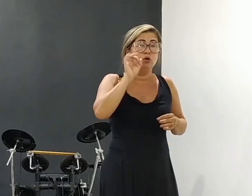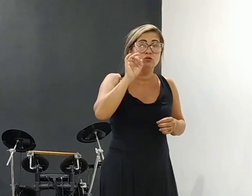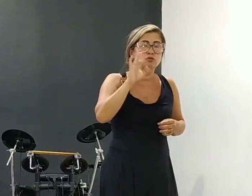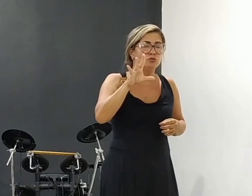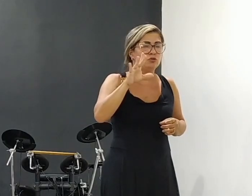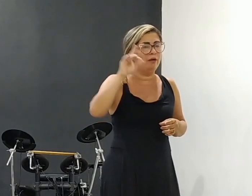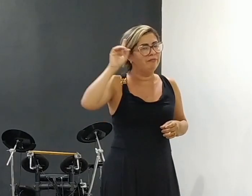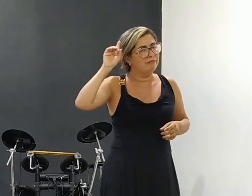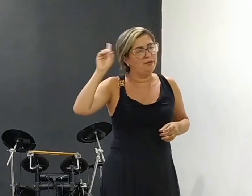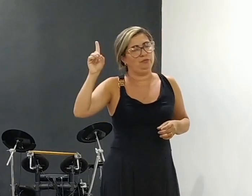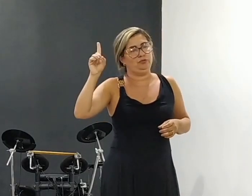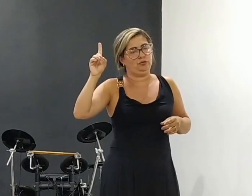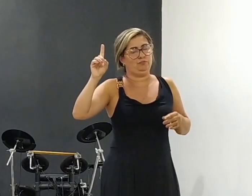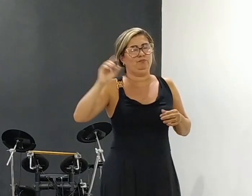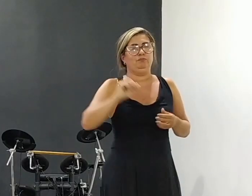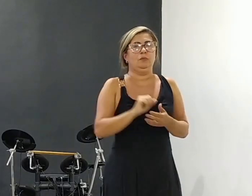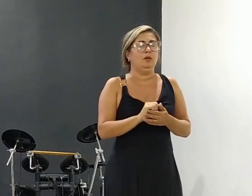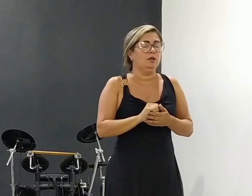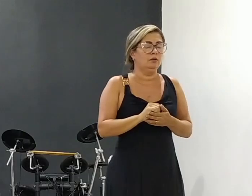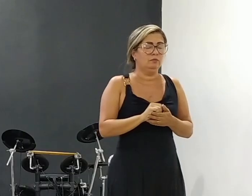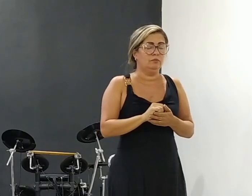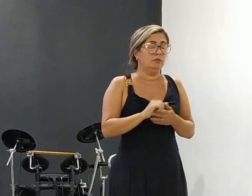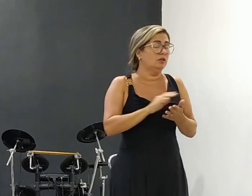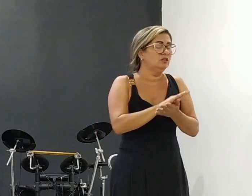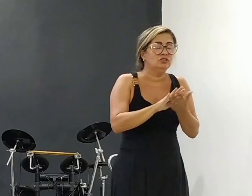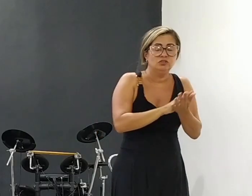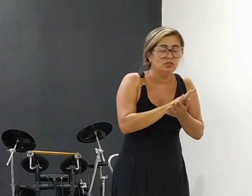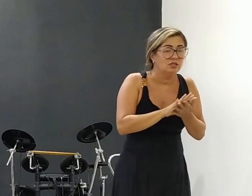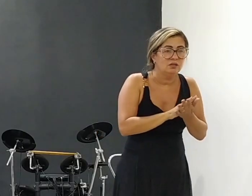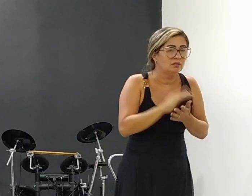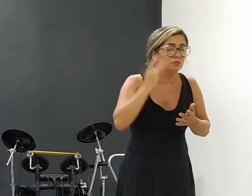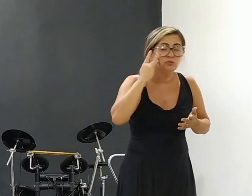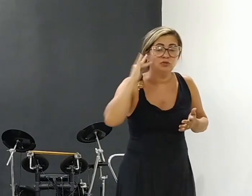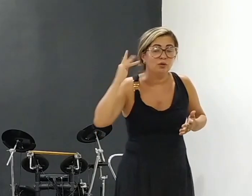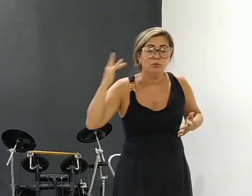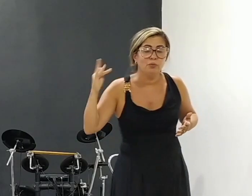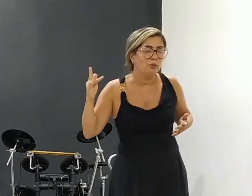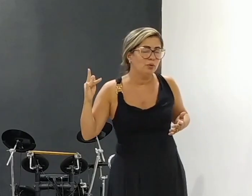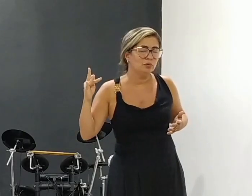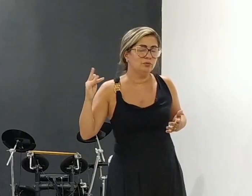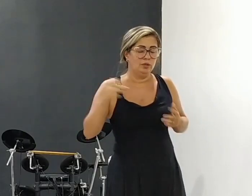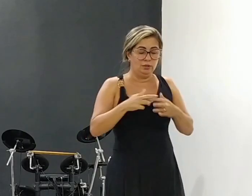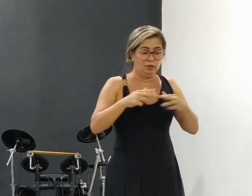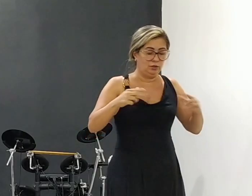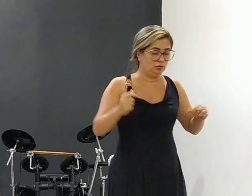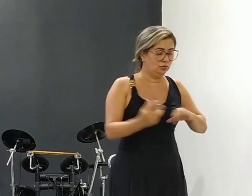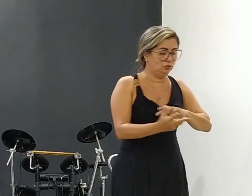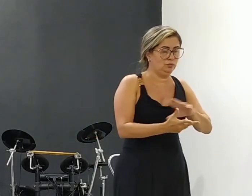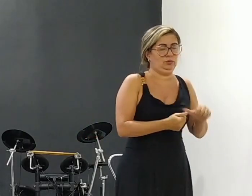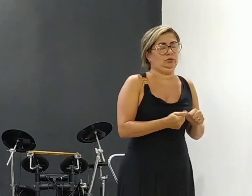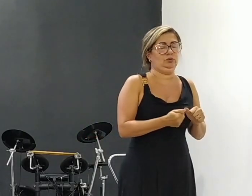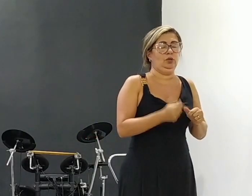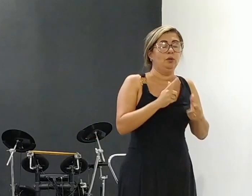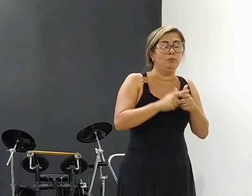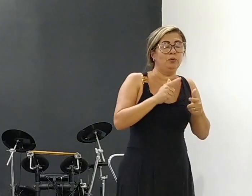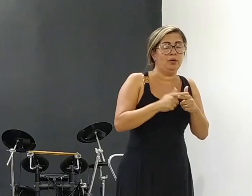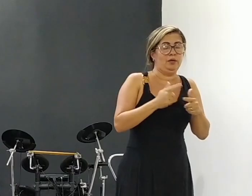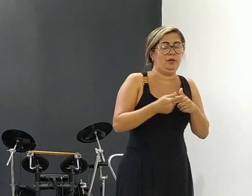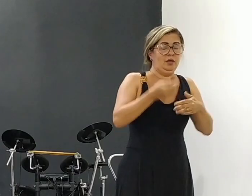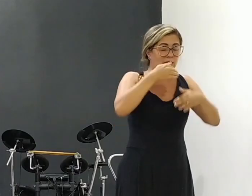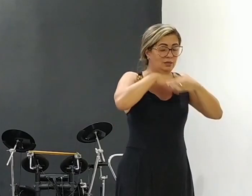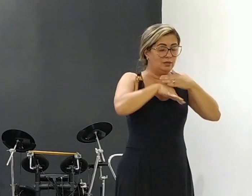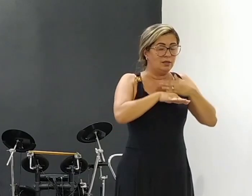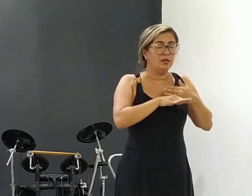buscar no ouro, não adianta você buscar em nada material, porque há algo dentro do homem